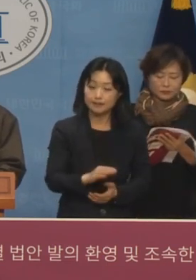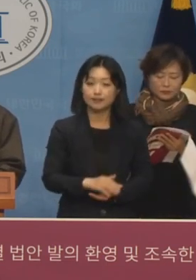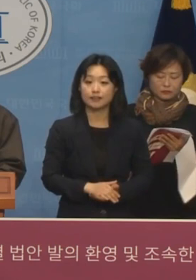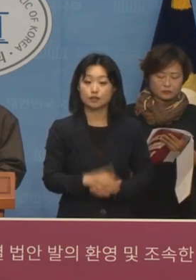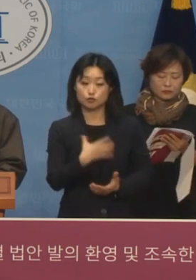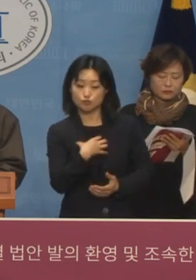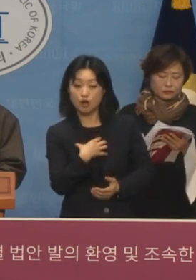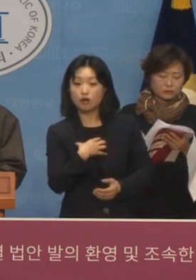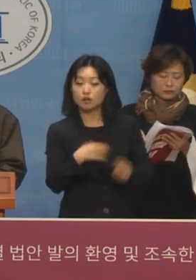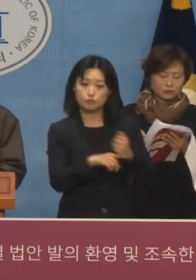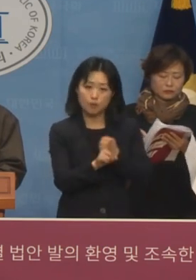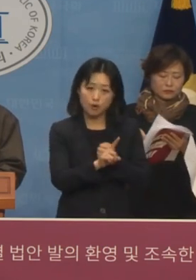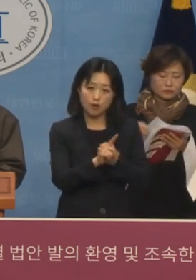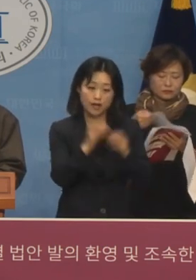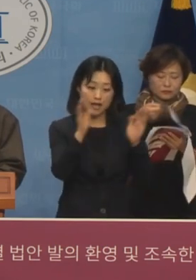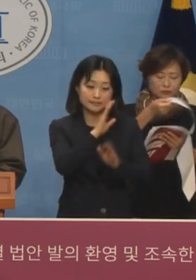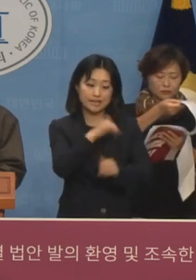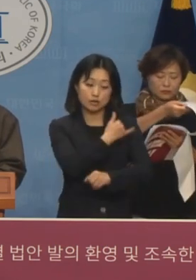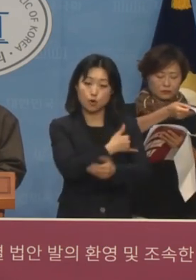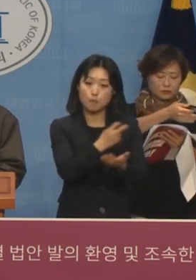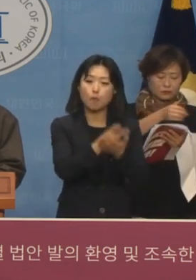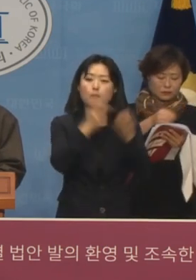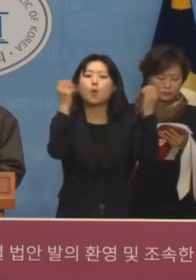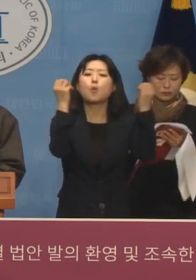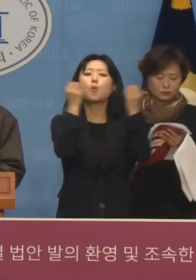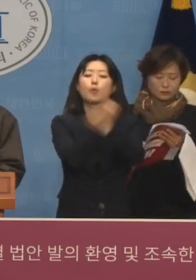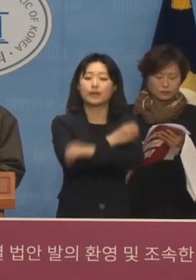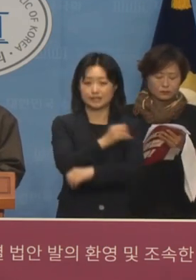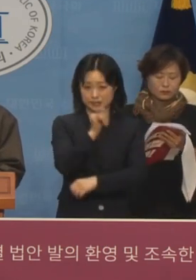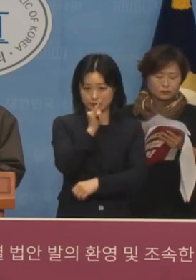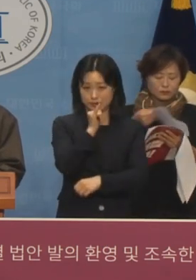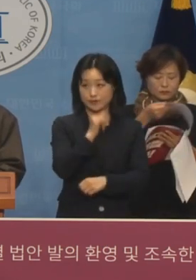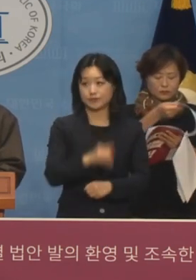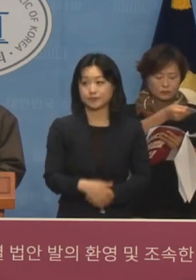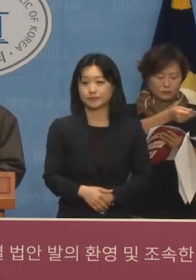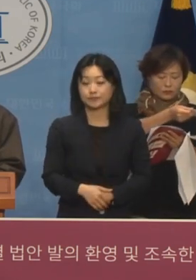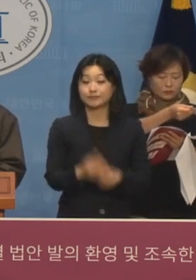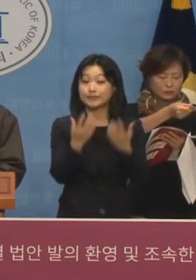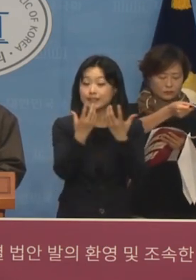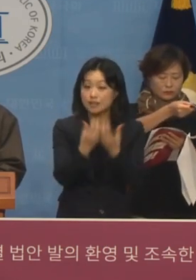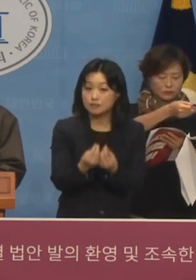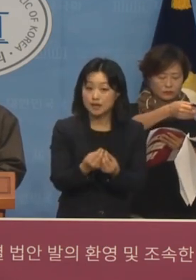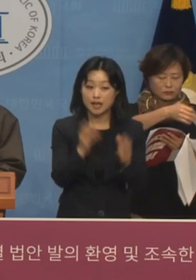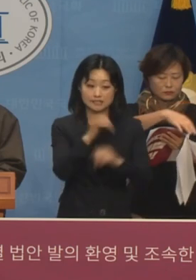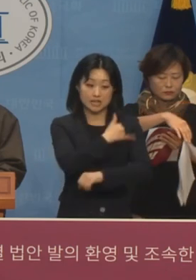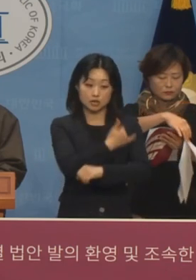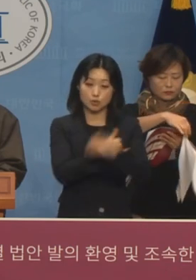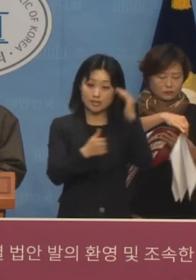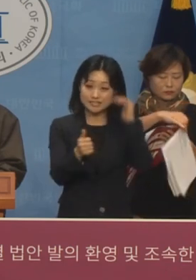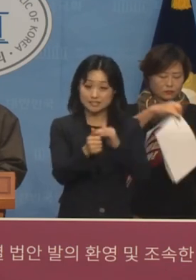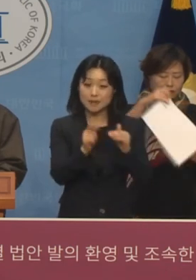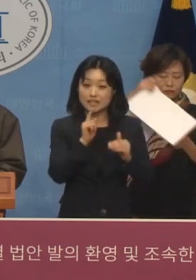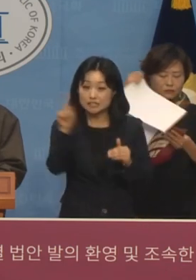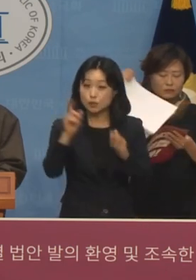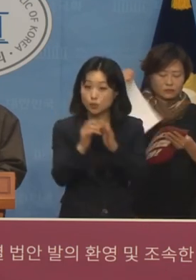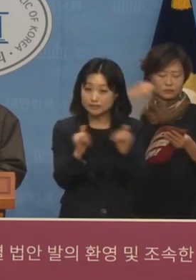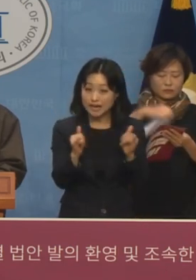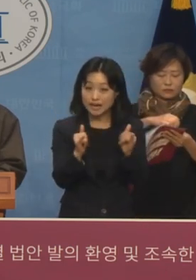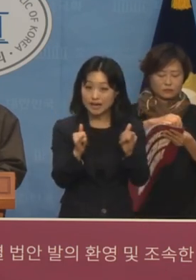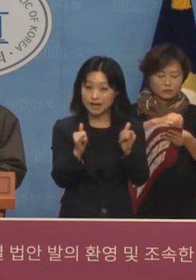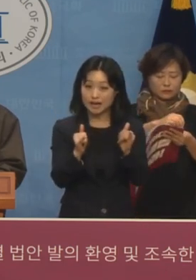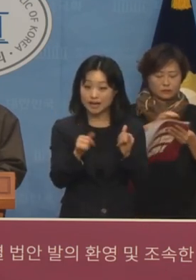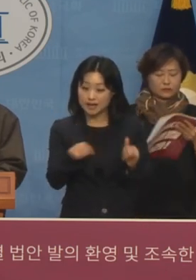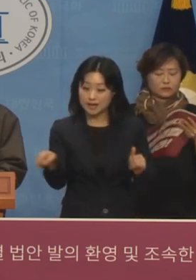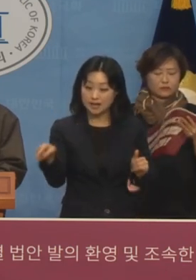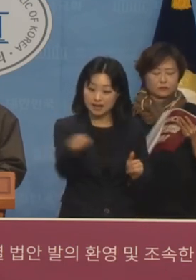그 우려는 학생인권 법안에 대한 오해에서 비롯된 것이라 말씀드리고 싶습니다. 예를 들어 학생인권 침해 신고자의 제3자까지